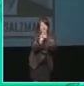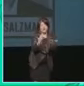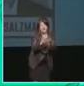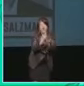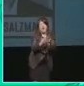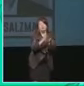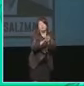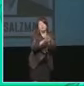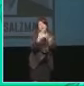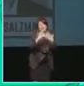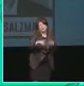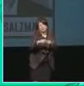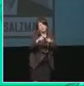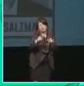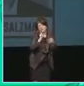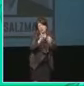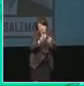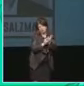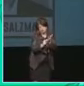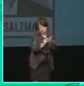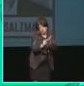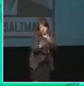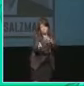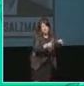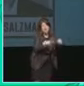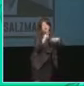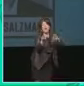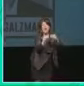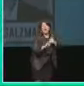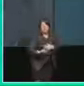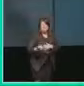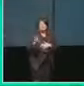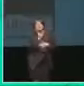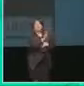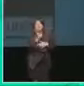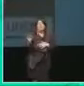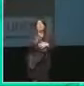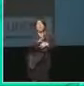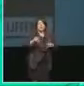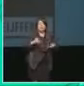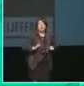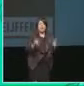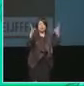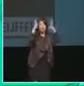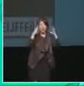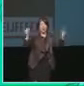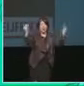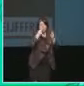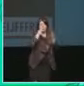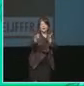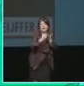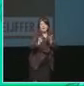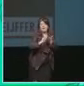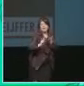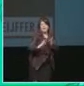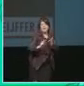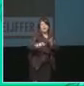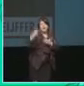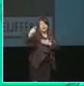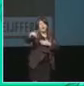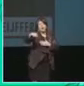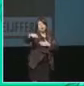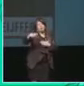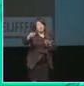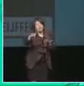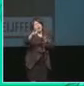pubblicato in Italia da Marsilio e infine Ilia Leonard Pfeiffer nato in Olanda autore di un libro molto fortunato in Patria e Fuori la superba